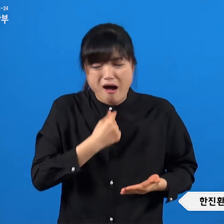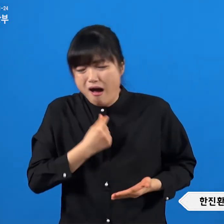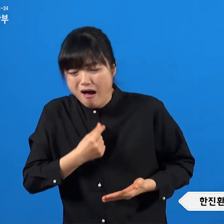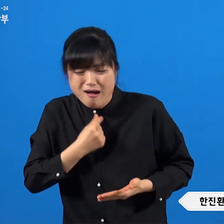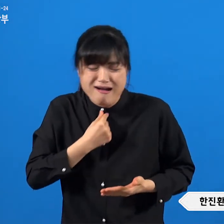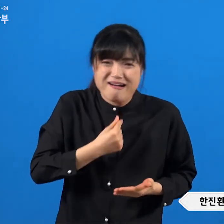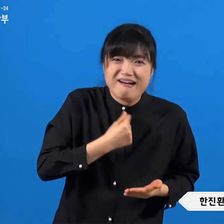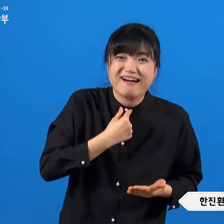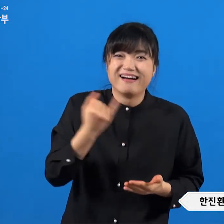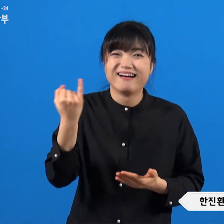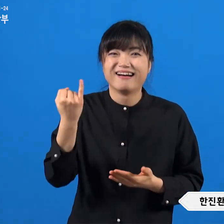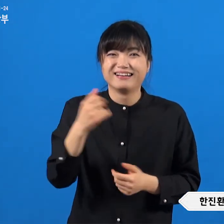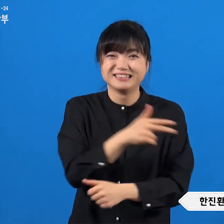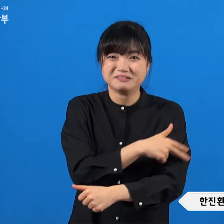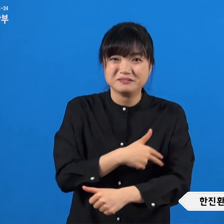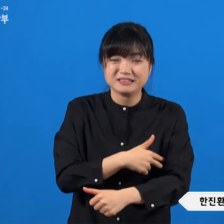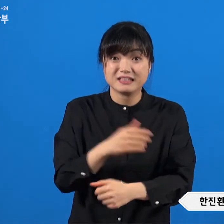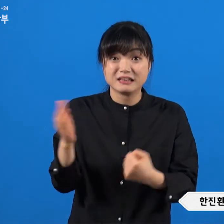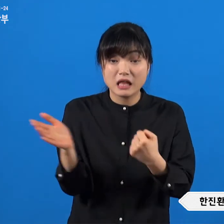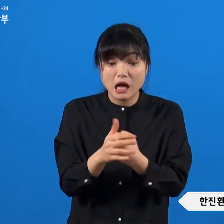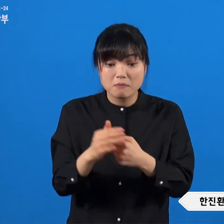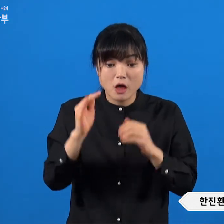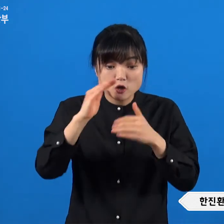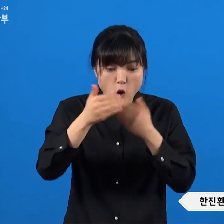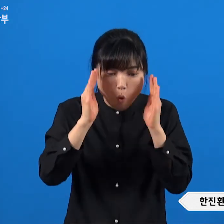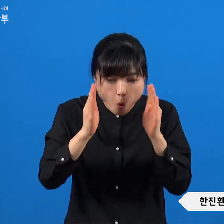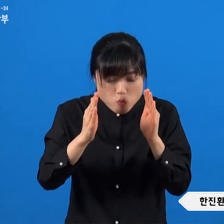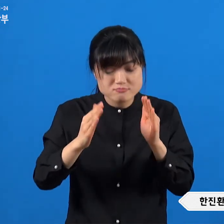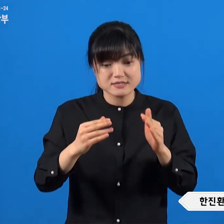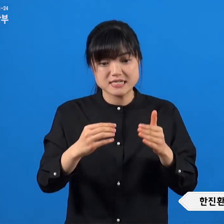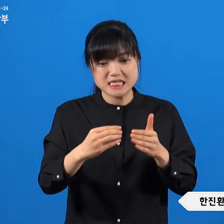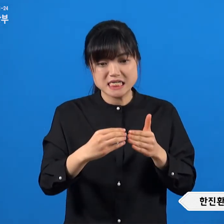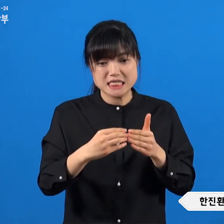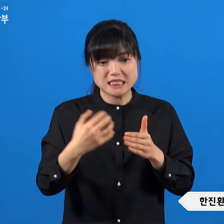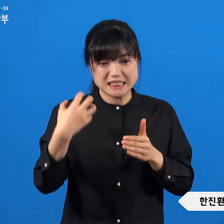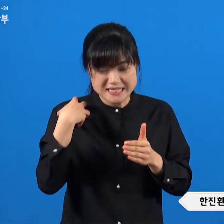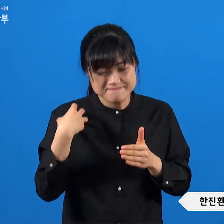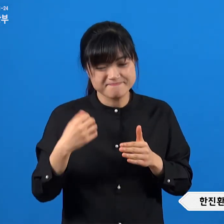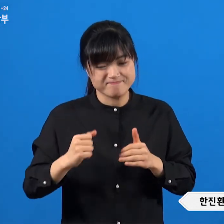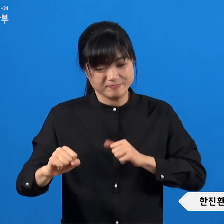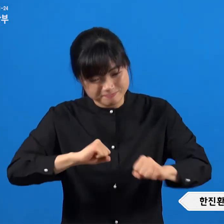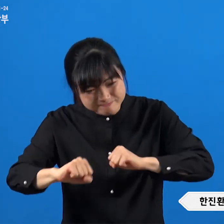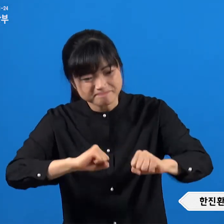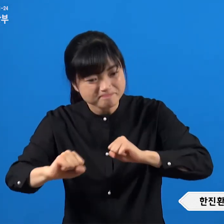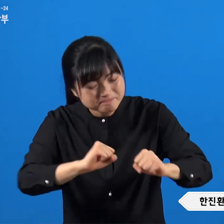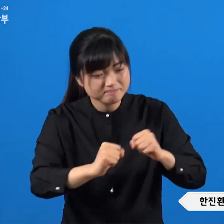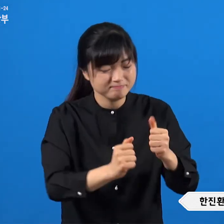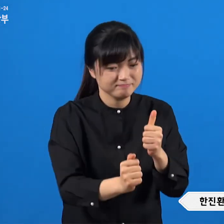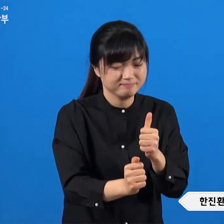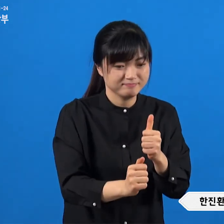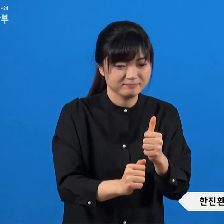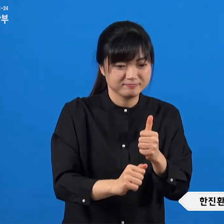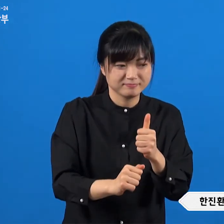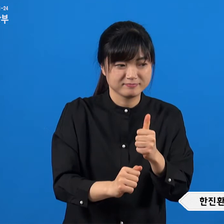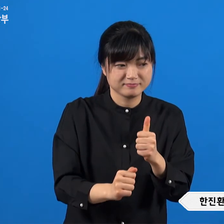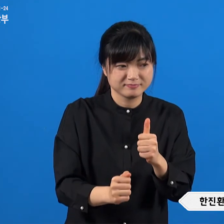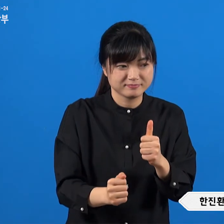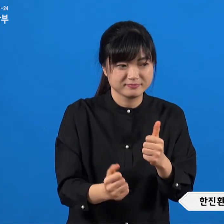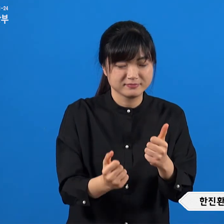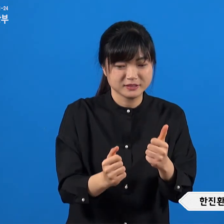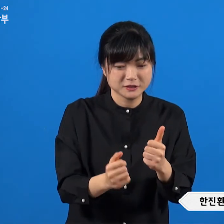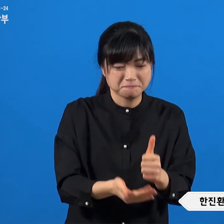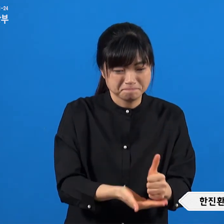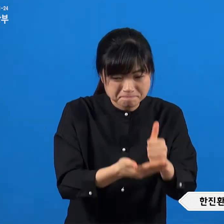간절해졌습니다. 다락방 리더를 맡아서 이분이 열심히 다락방 식구들을 섬깁니다. 그